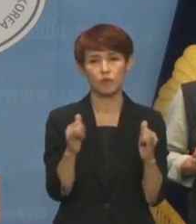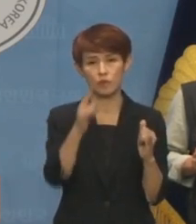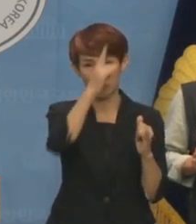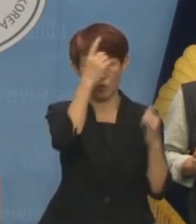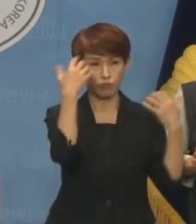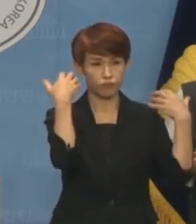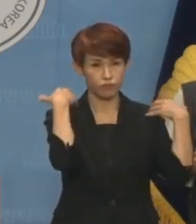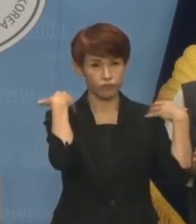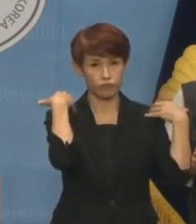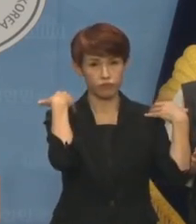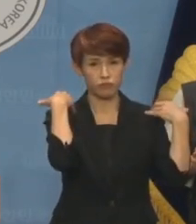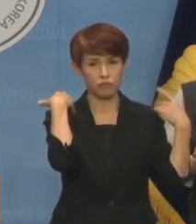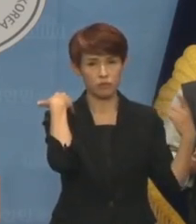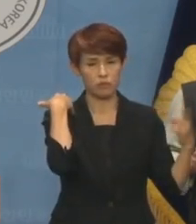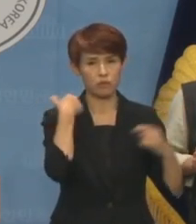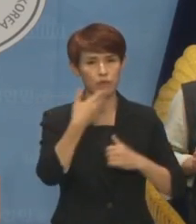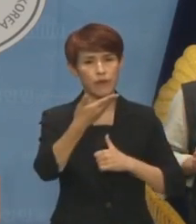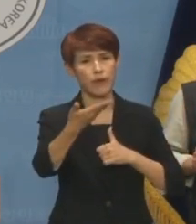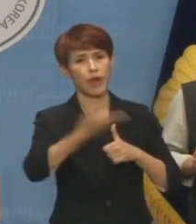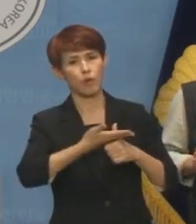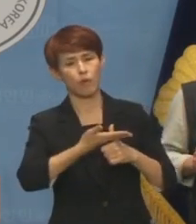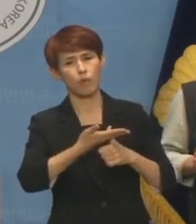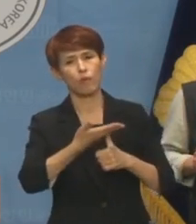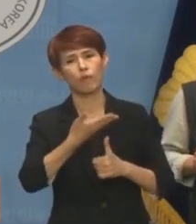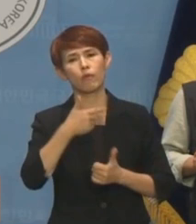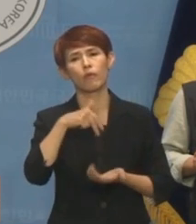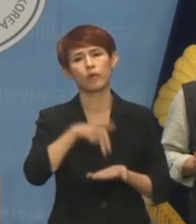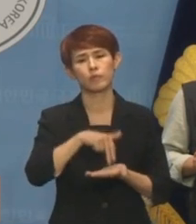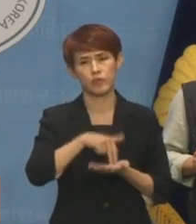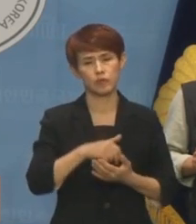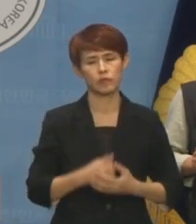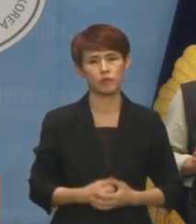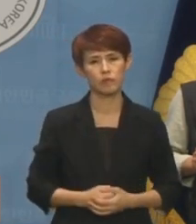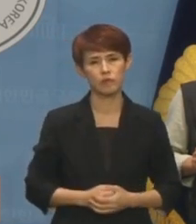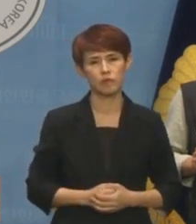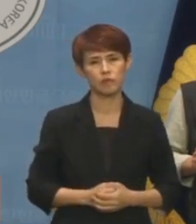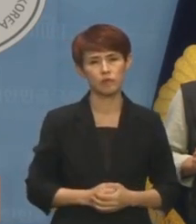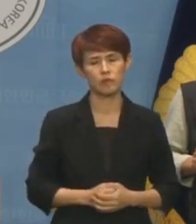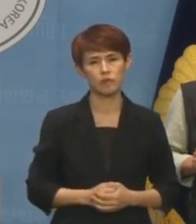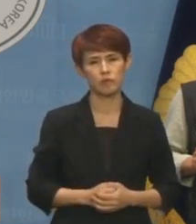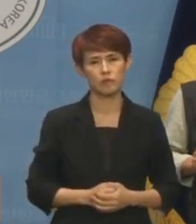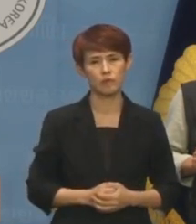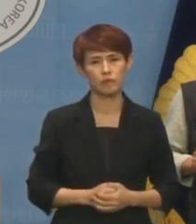국가로부터 해고를 당할 처지에 처해야 했습니다.